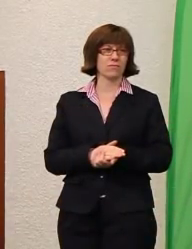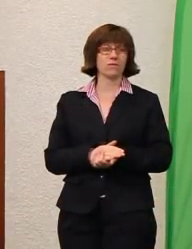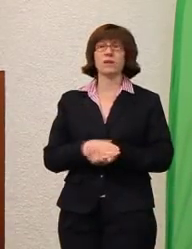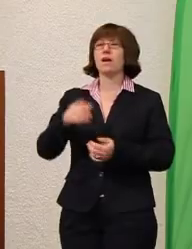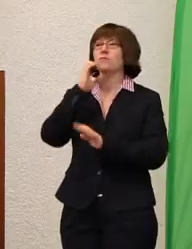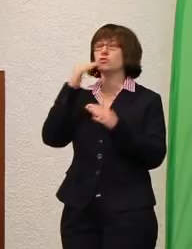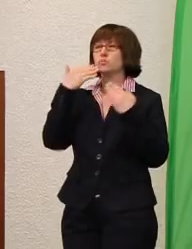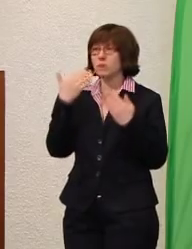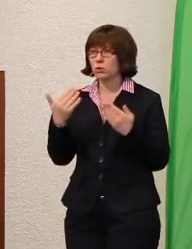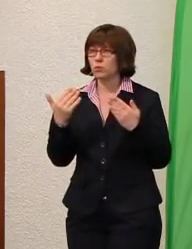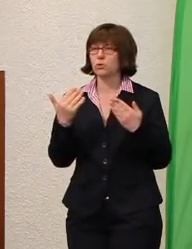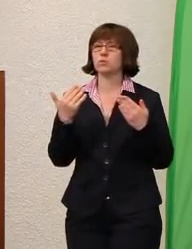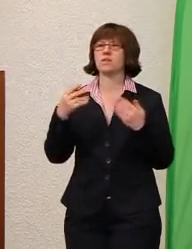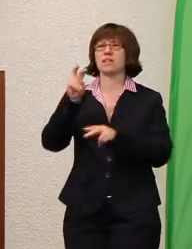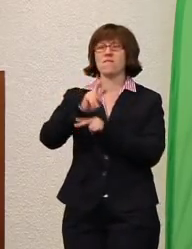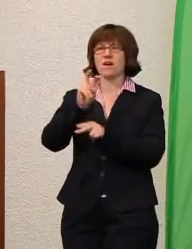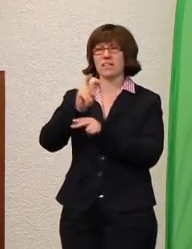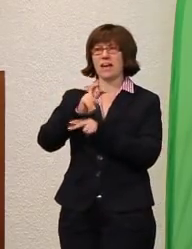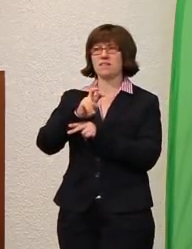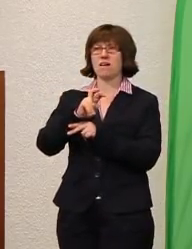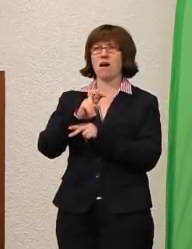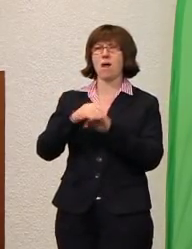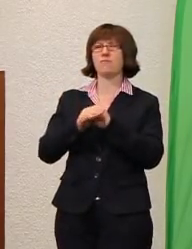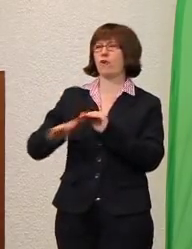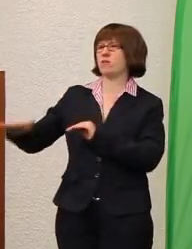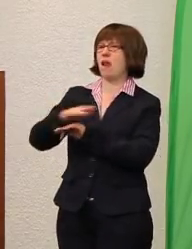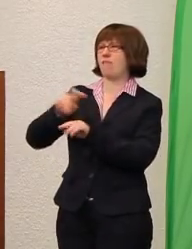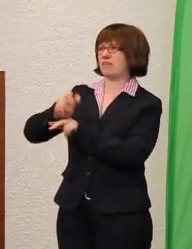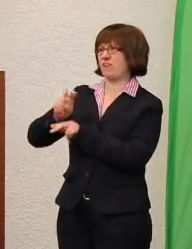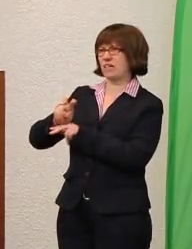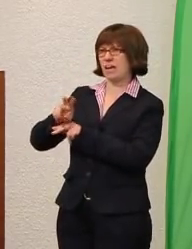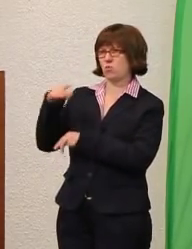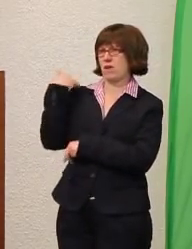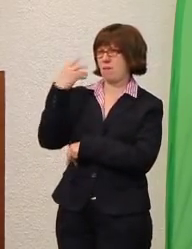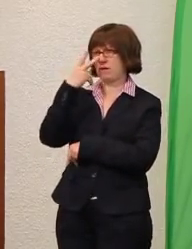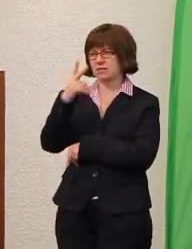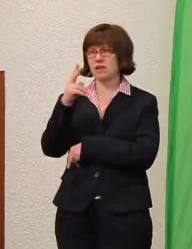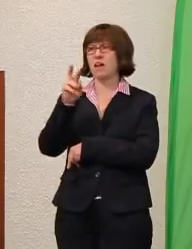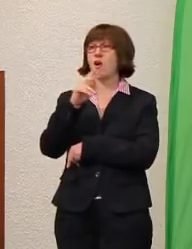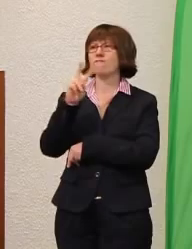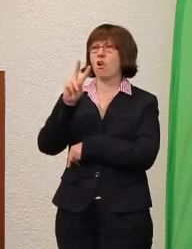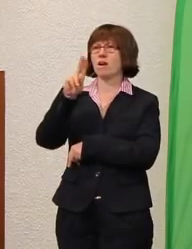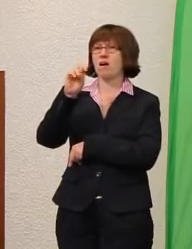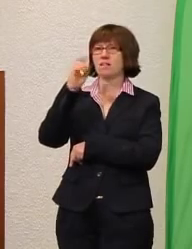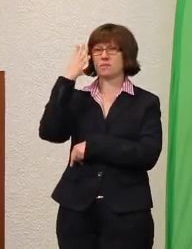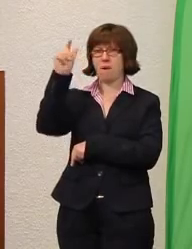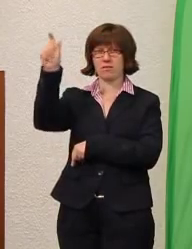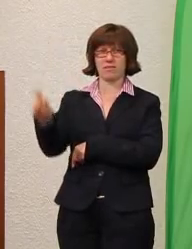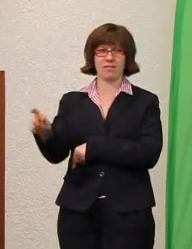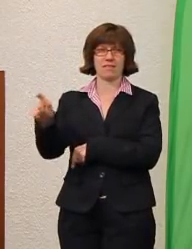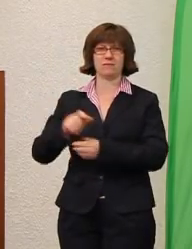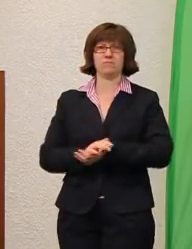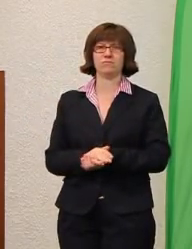Ich begrüße den Vertreter einer befreundeten Landesvertretung, den ich soeben gesehen habe, Volker Ratzmann.